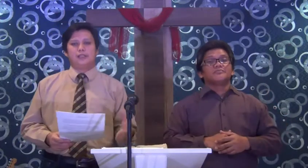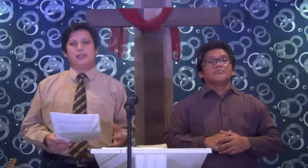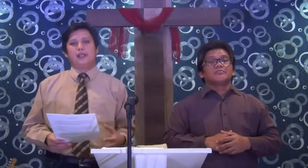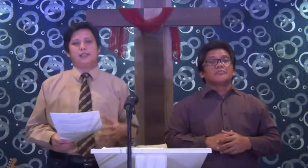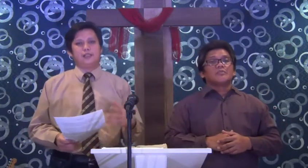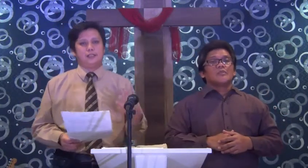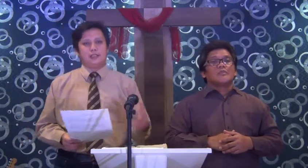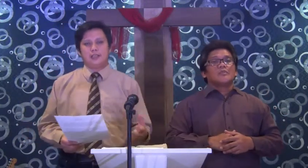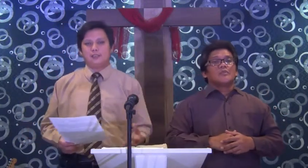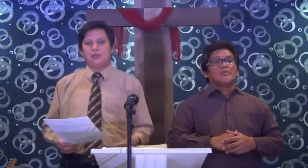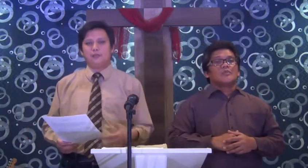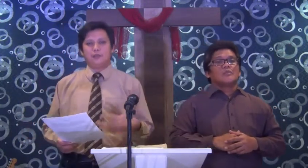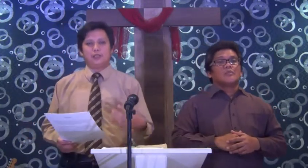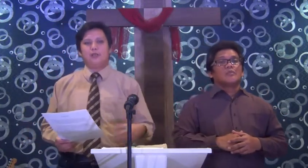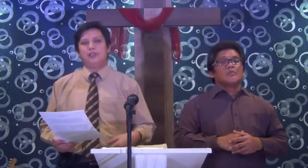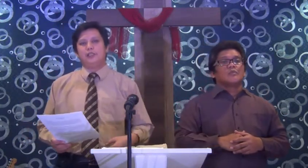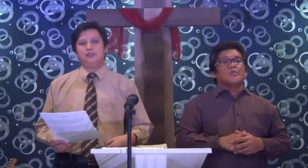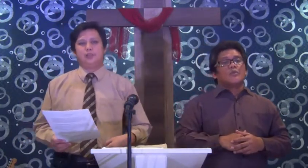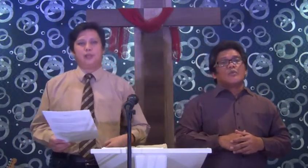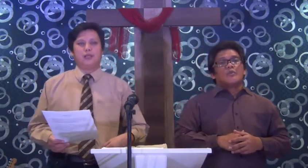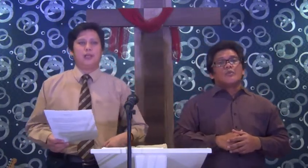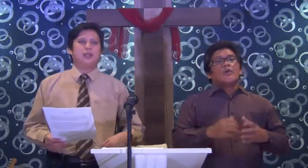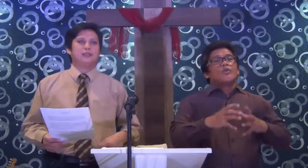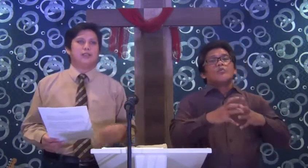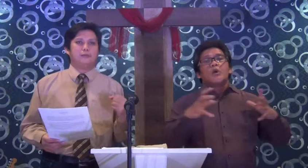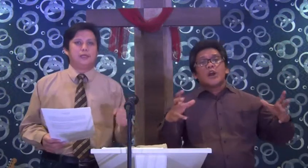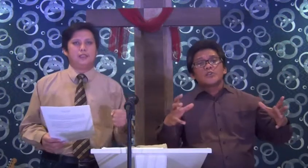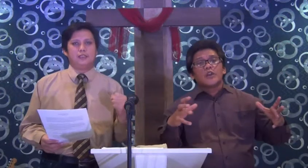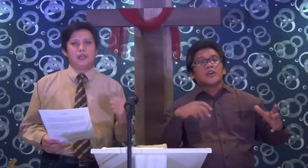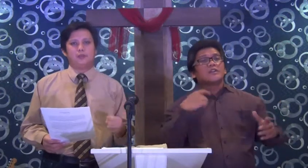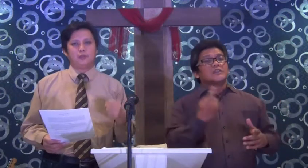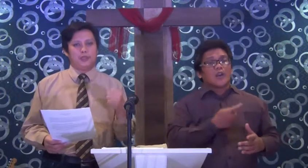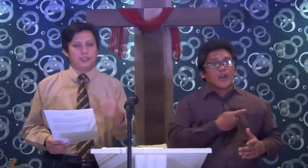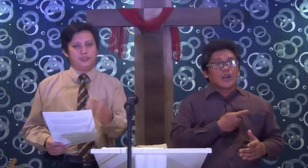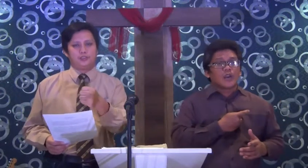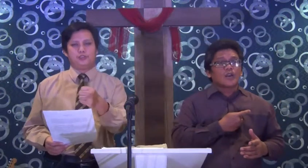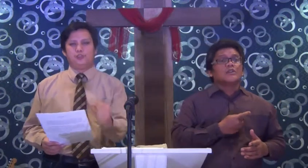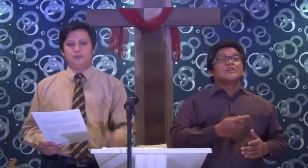Mungkin banyak dari antara kita selama 2 tahun ini sudah mengenal keselamatan di